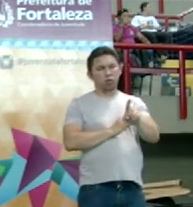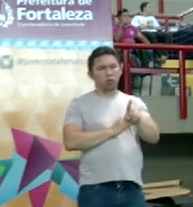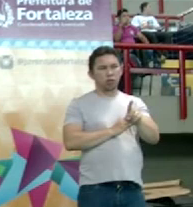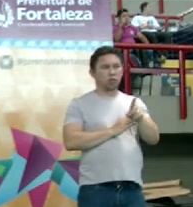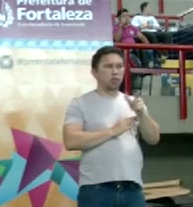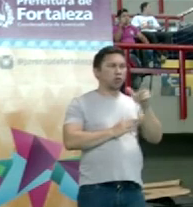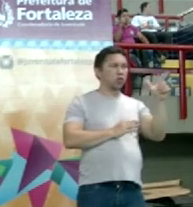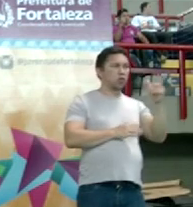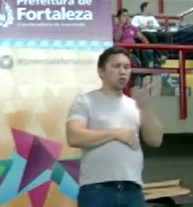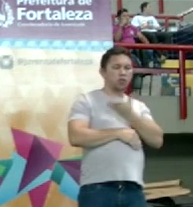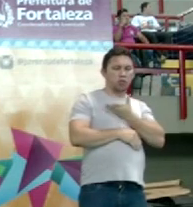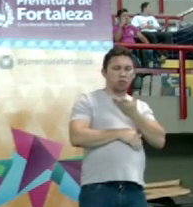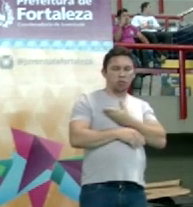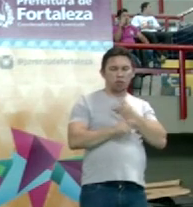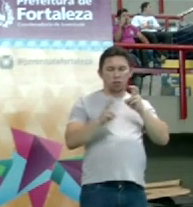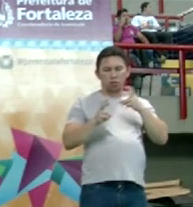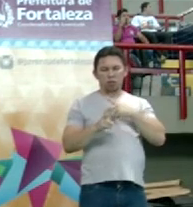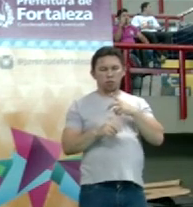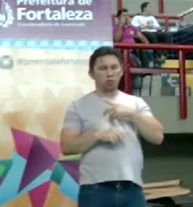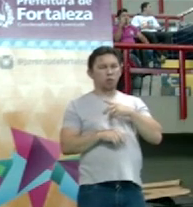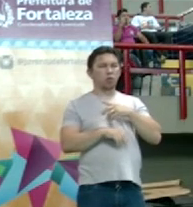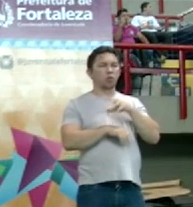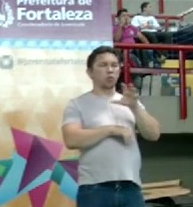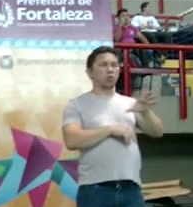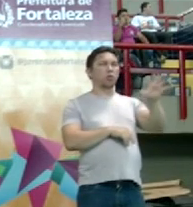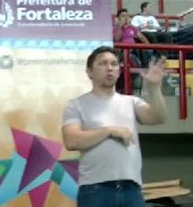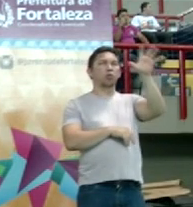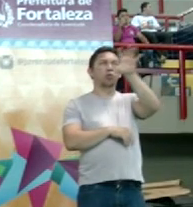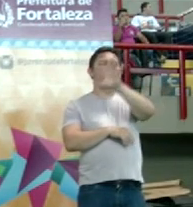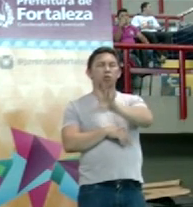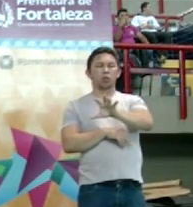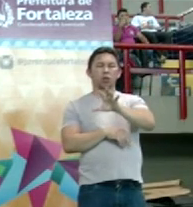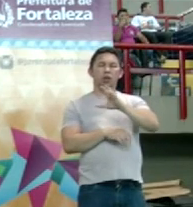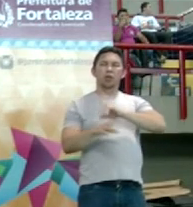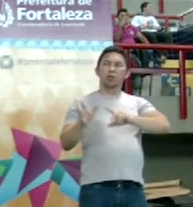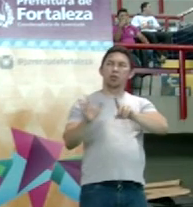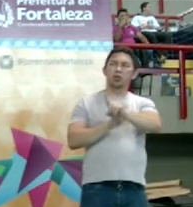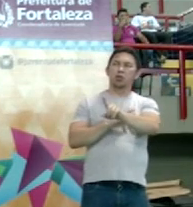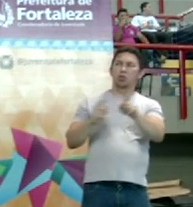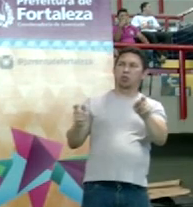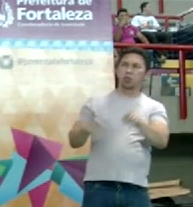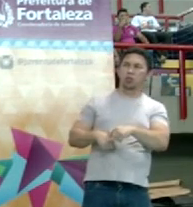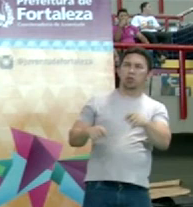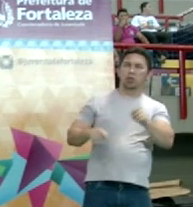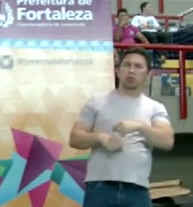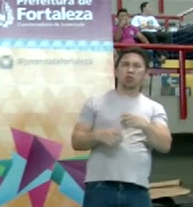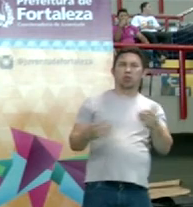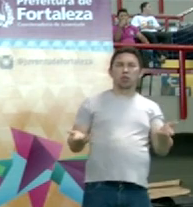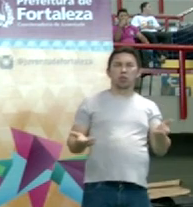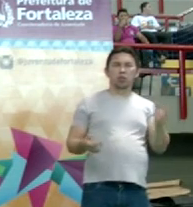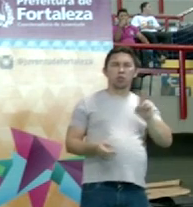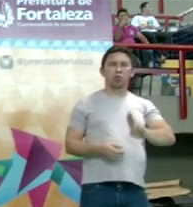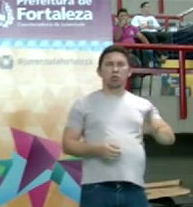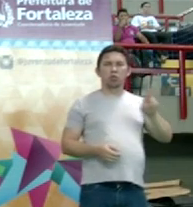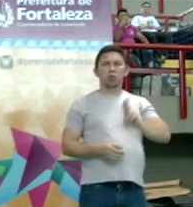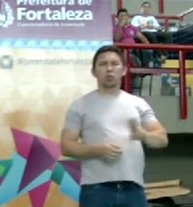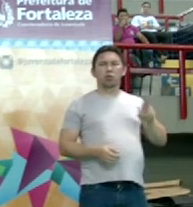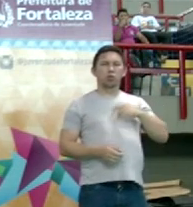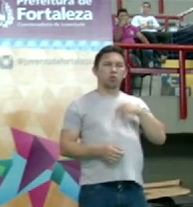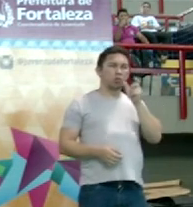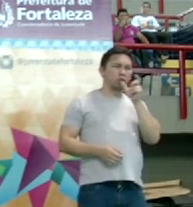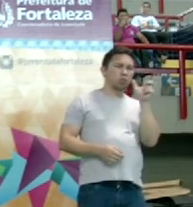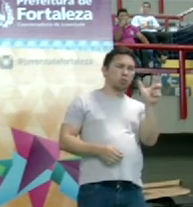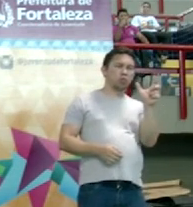da outra colega sobre sotaques, ela queria saber se é possível usar